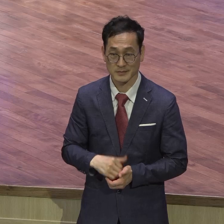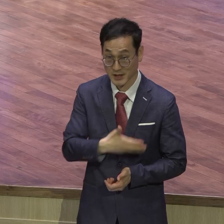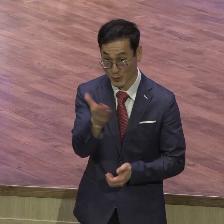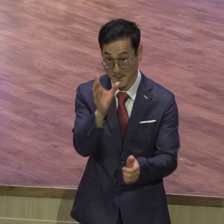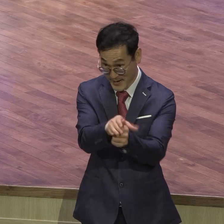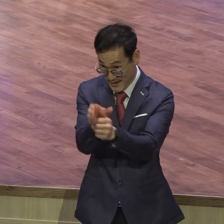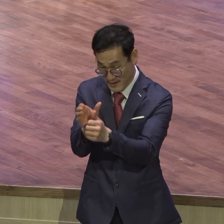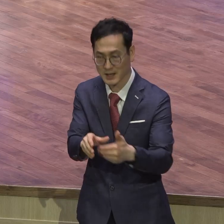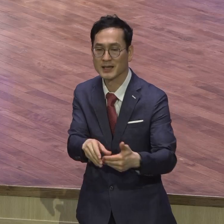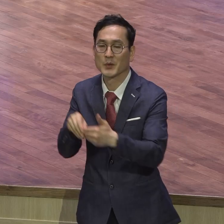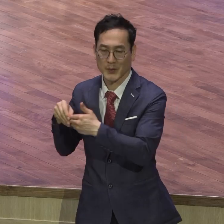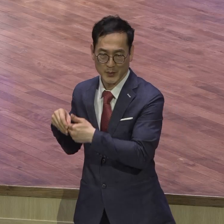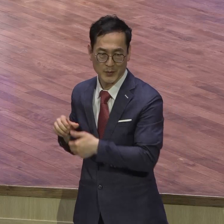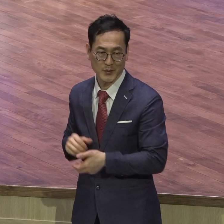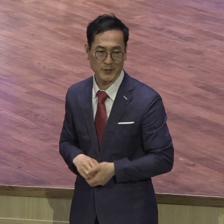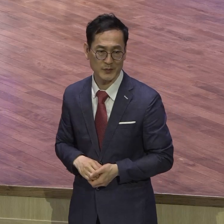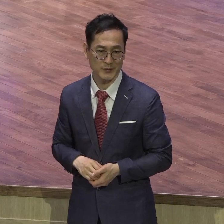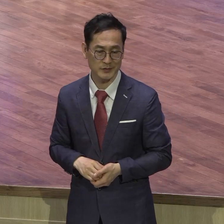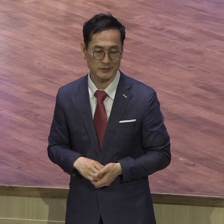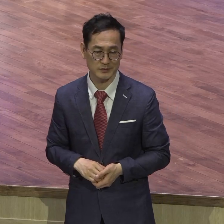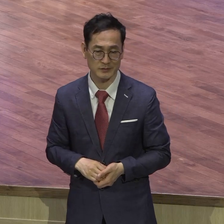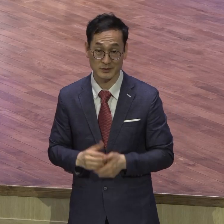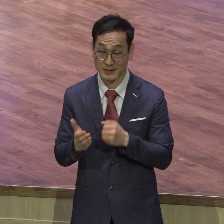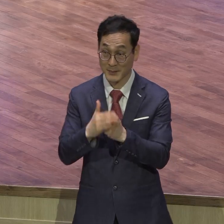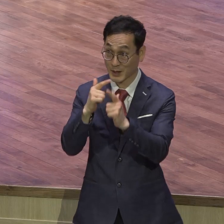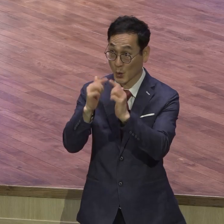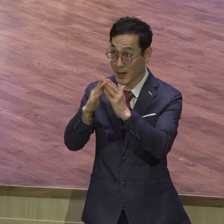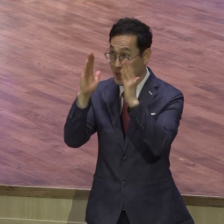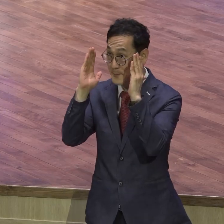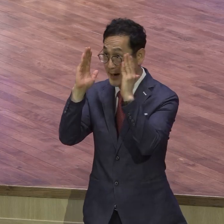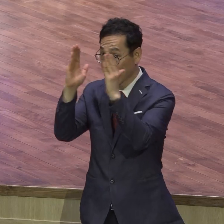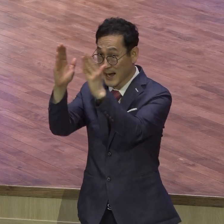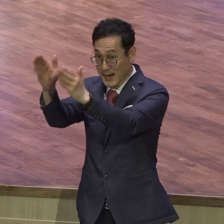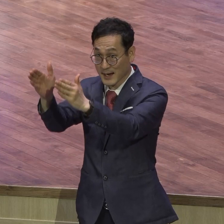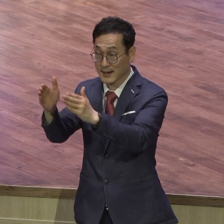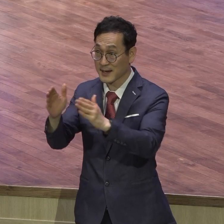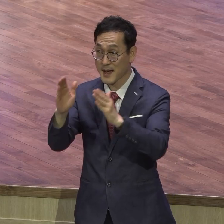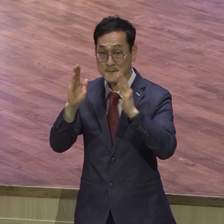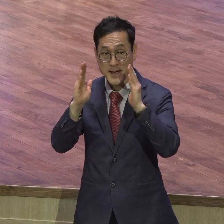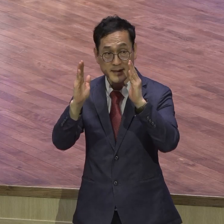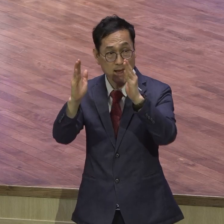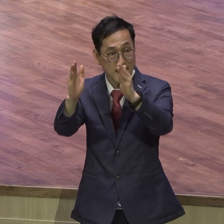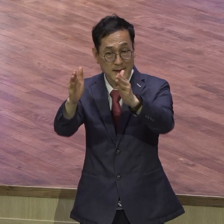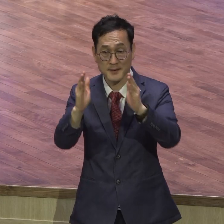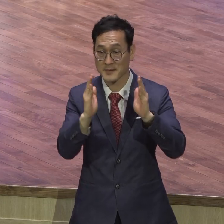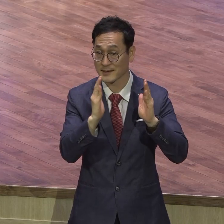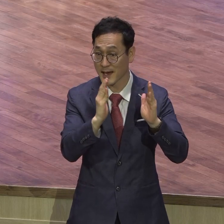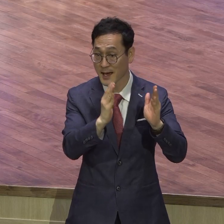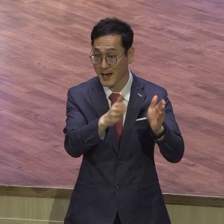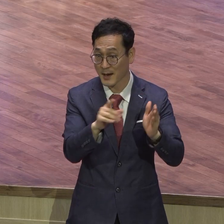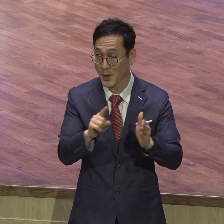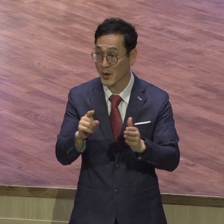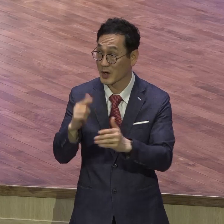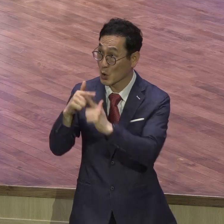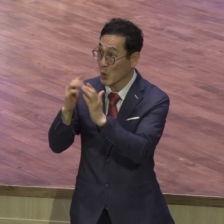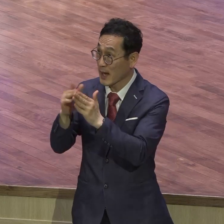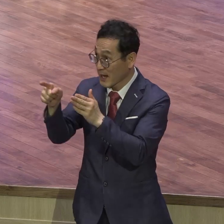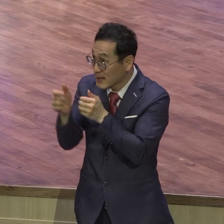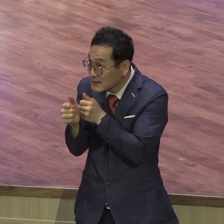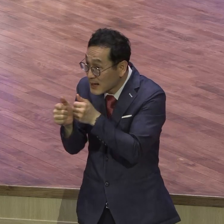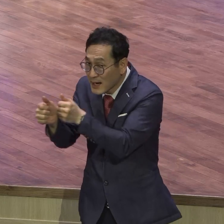그래서 교회가 나아가는 방향으로 완전 소통이 교회가 나아가는 방향으로 소통하면 이게